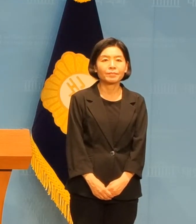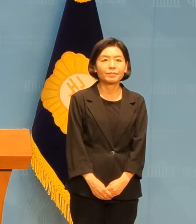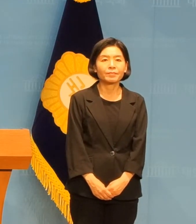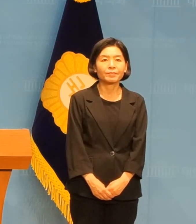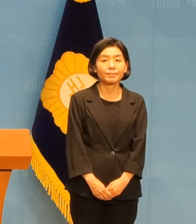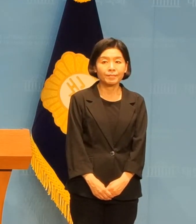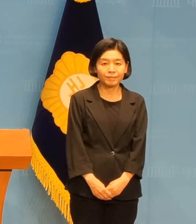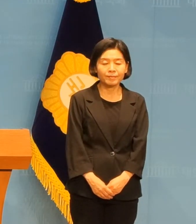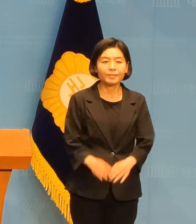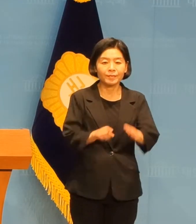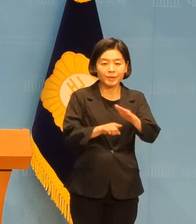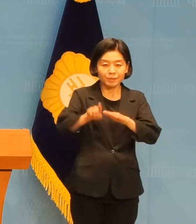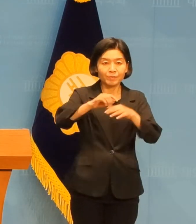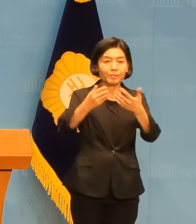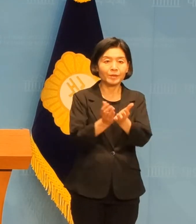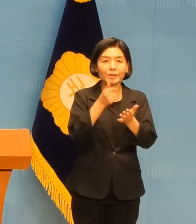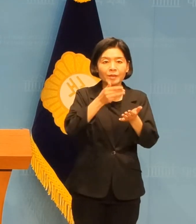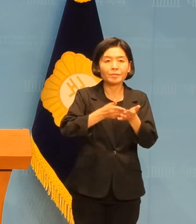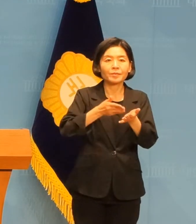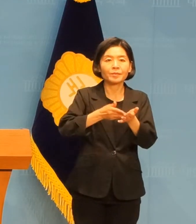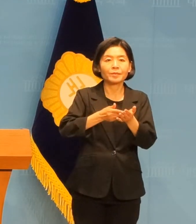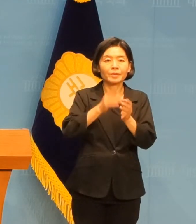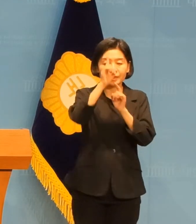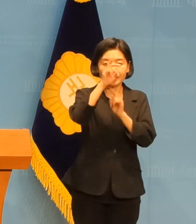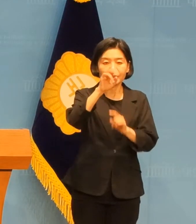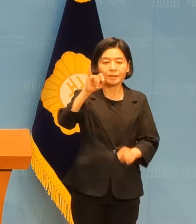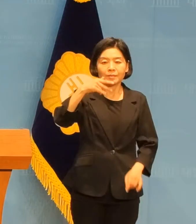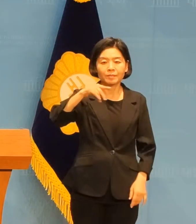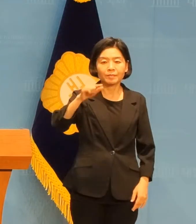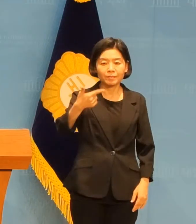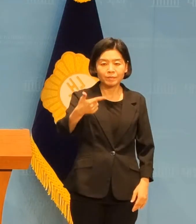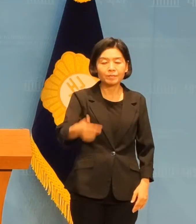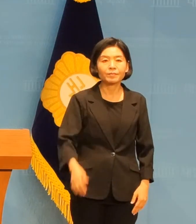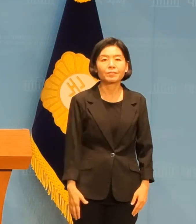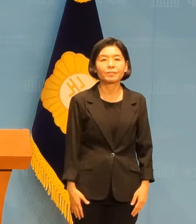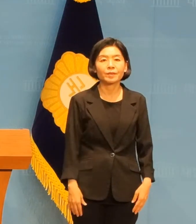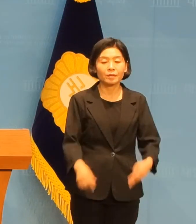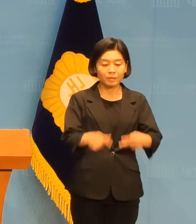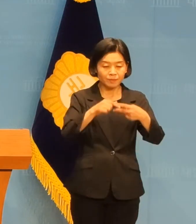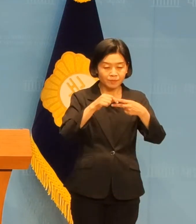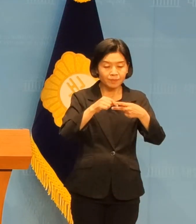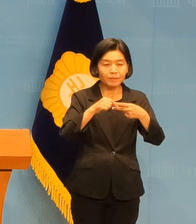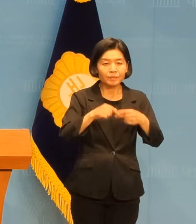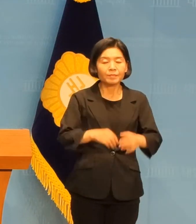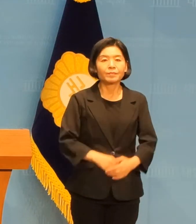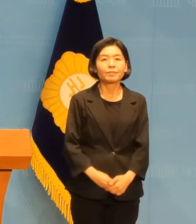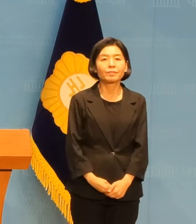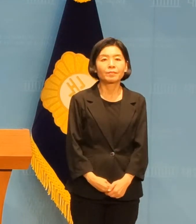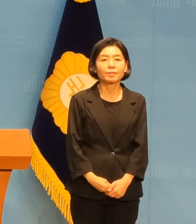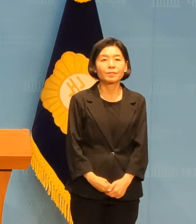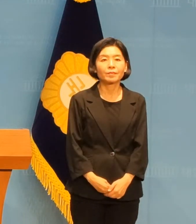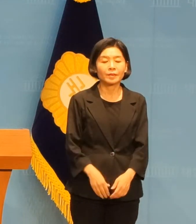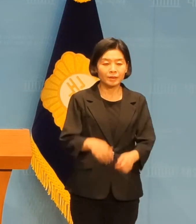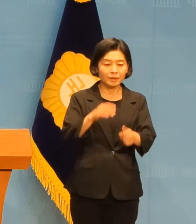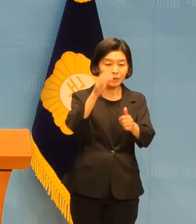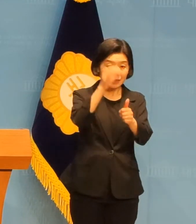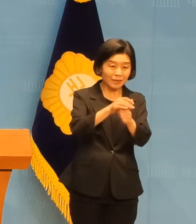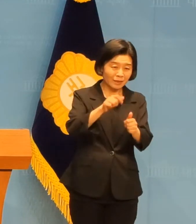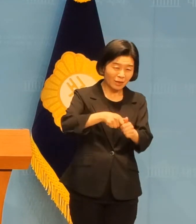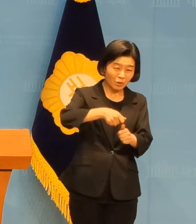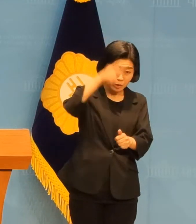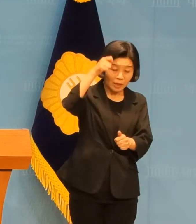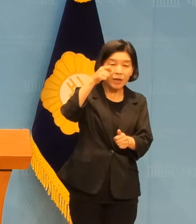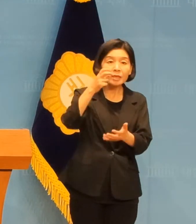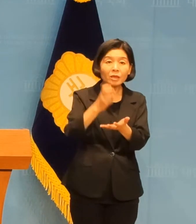네, 진보당 대변인 이미선입니다. 첫 번째 브리핑 드리겠습니다. 사형제도는